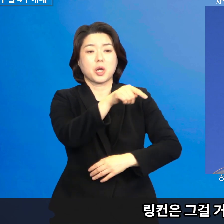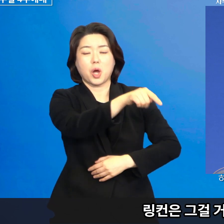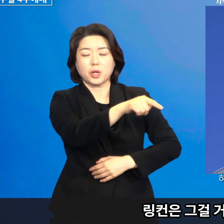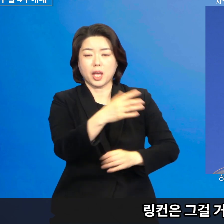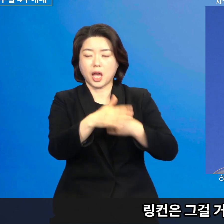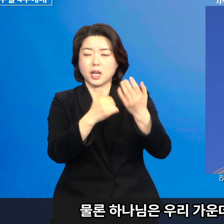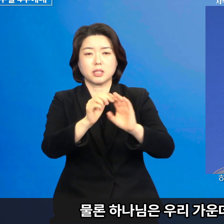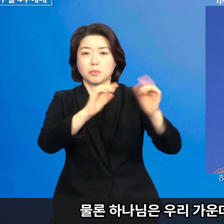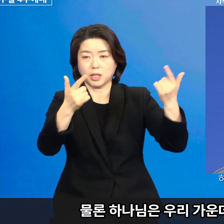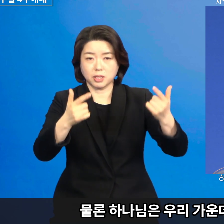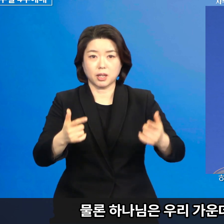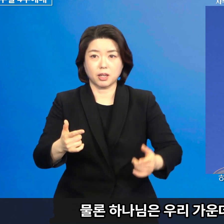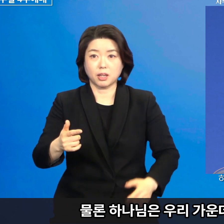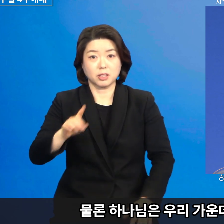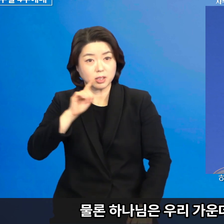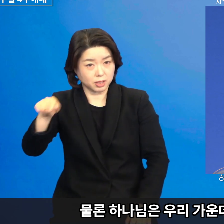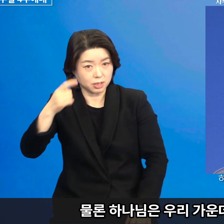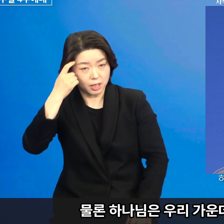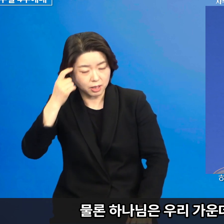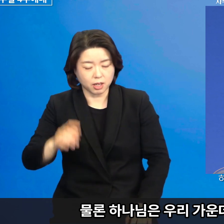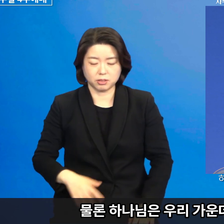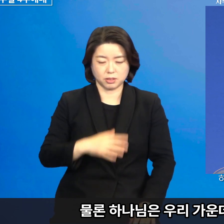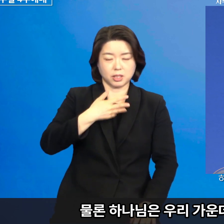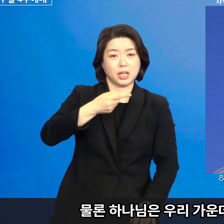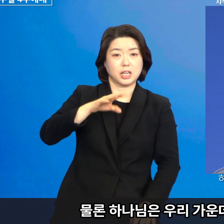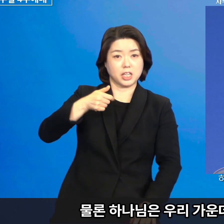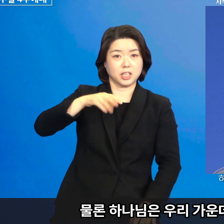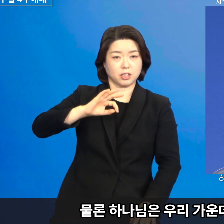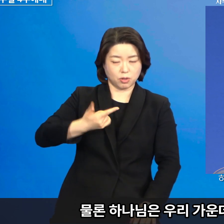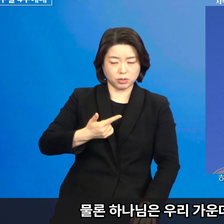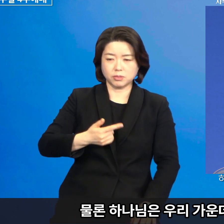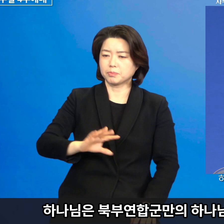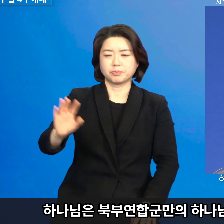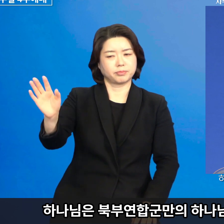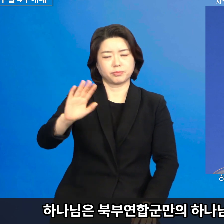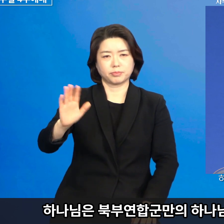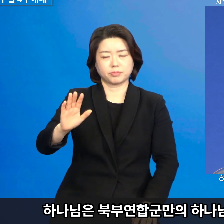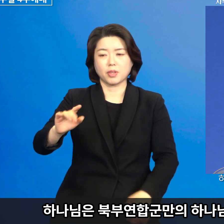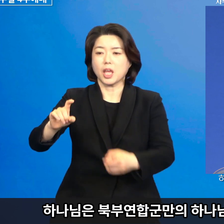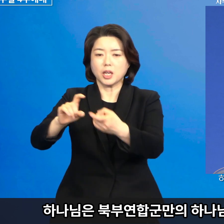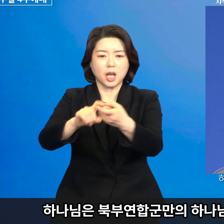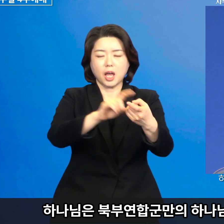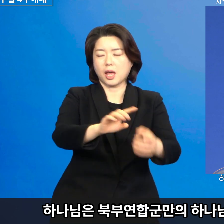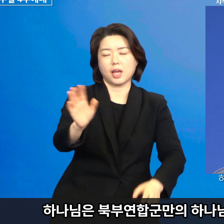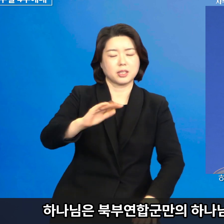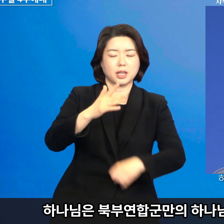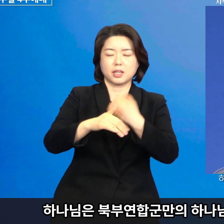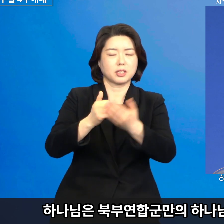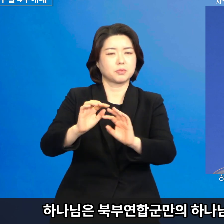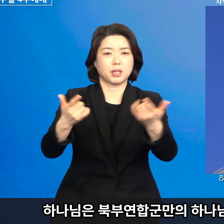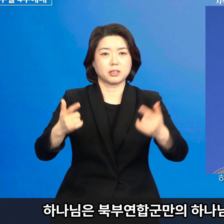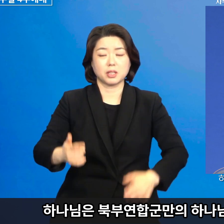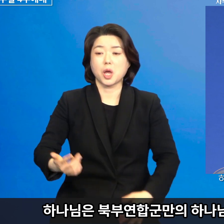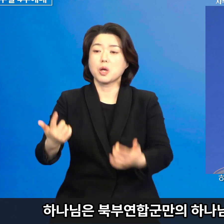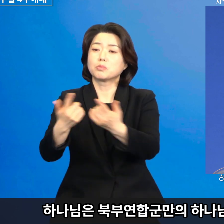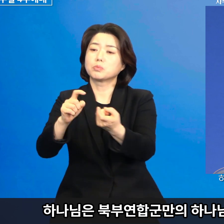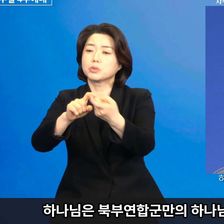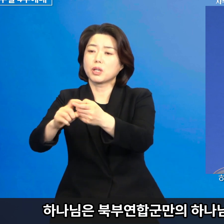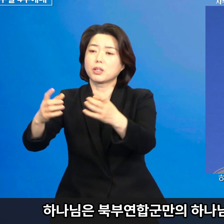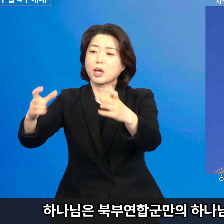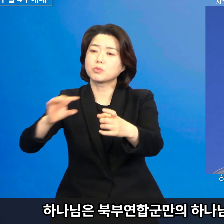거예요. 물론 하나님은 우리 가운데 은혜를 주고 계시지만 하나님은 북부 연합군만의 하나님은